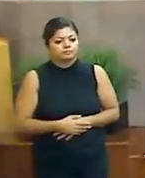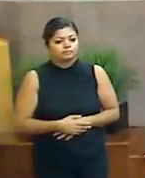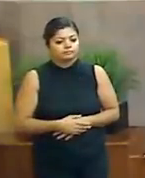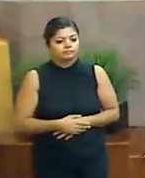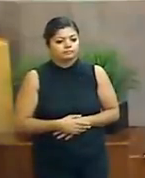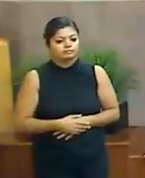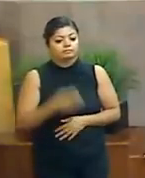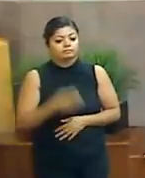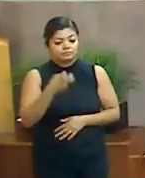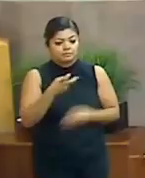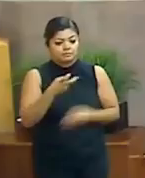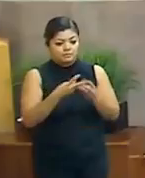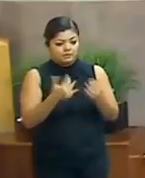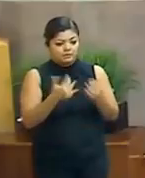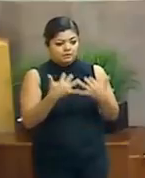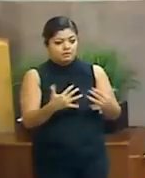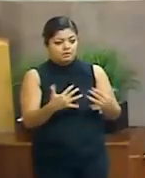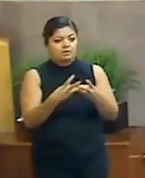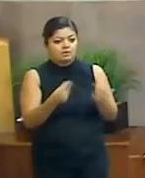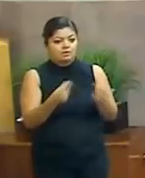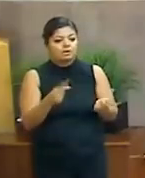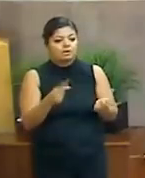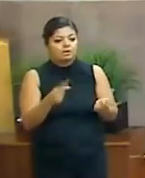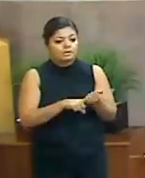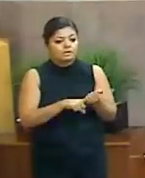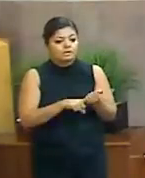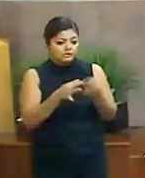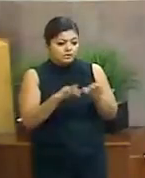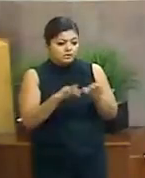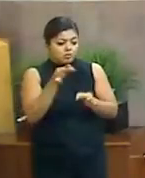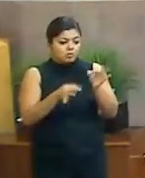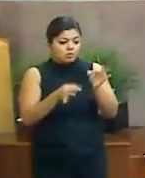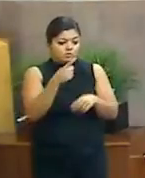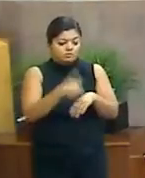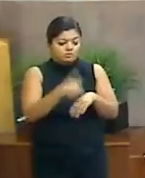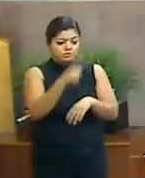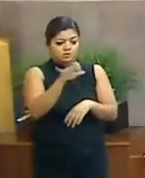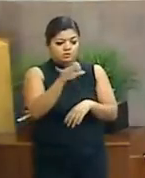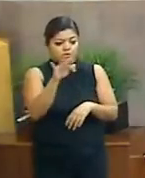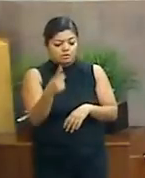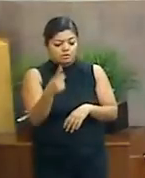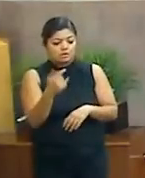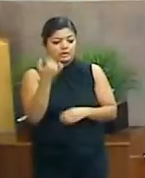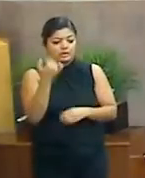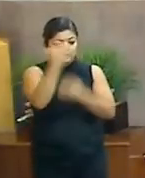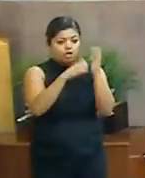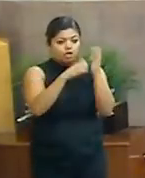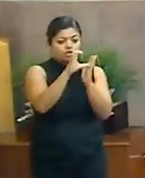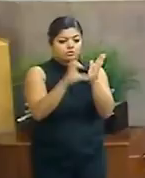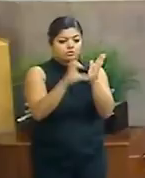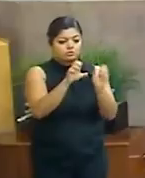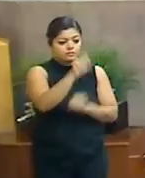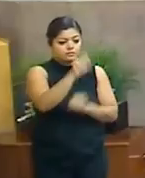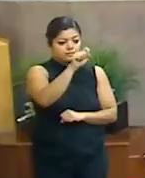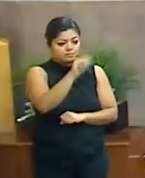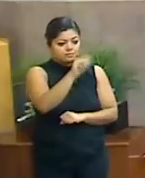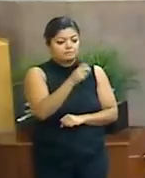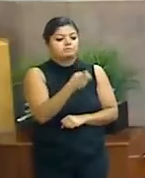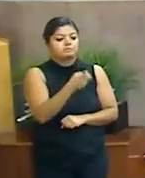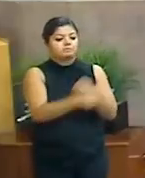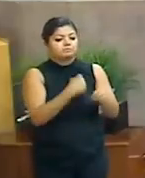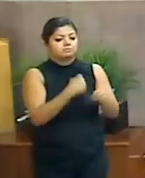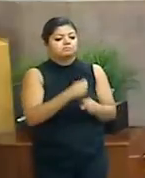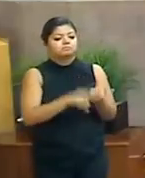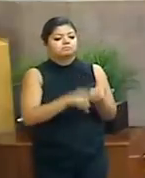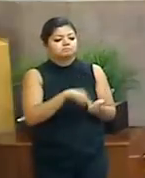en consecuencia esta sala resuelve de manera destacada en el plano 141 en el juicio de revisión con el electro al 29 ambos este año en cada